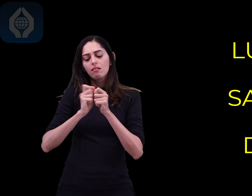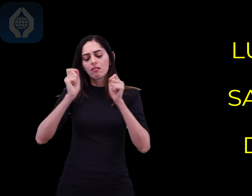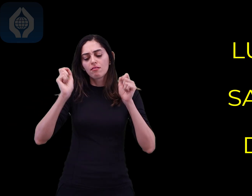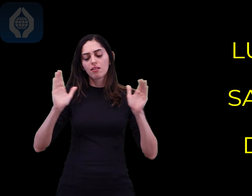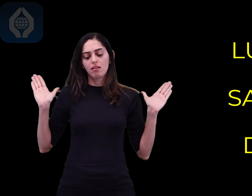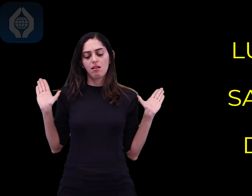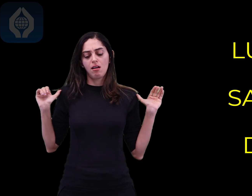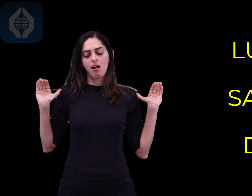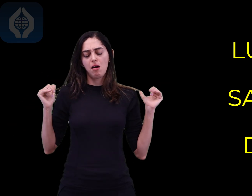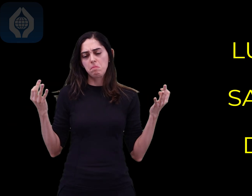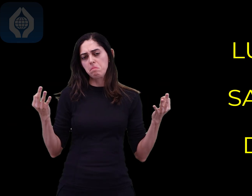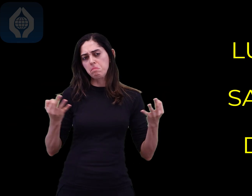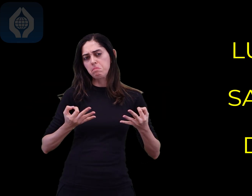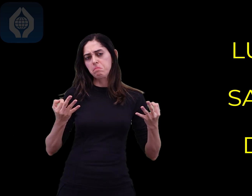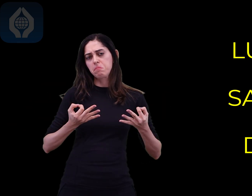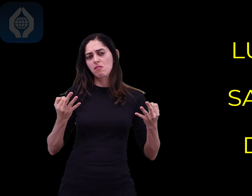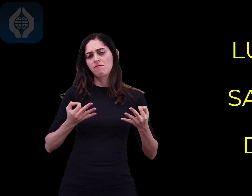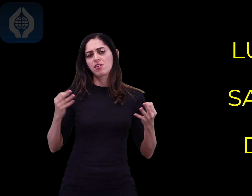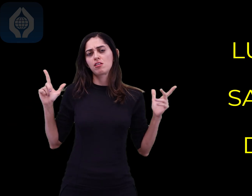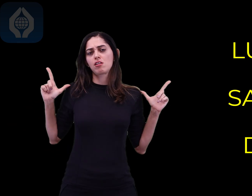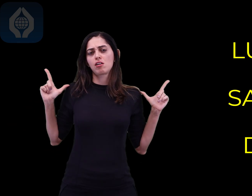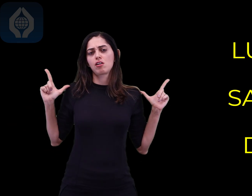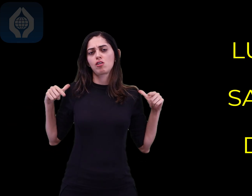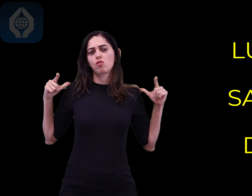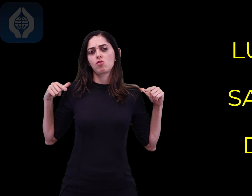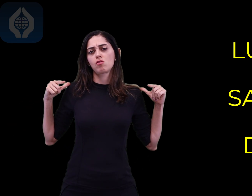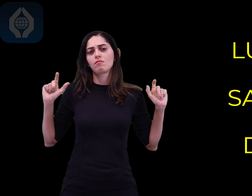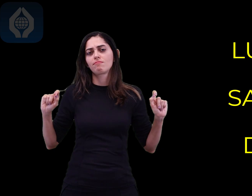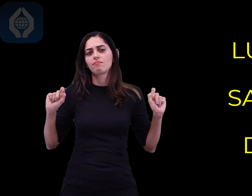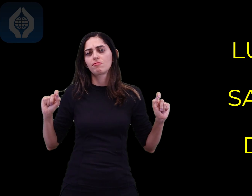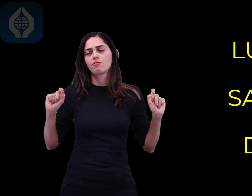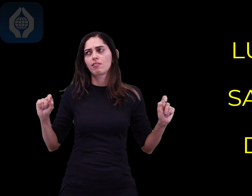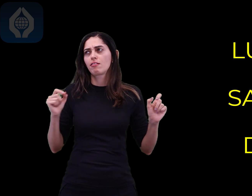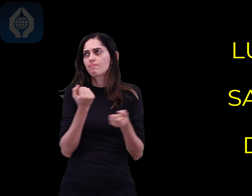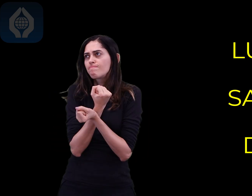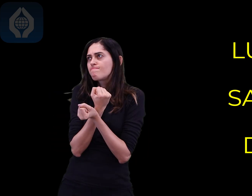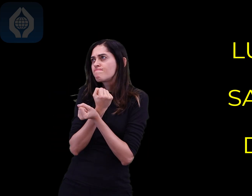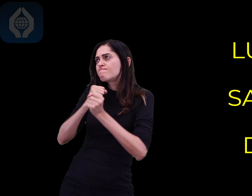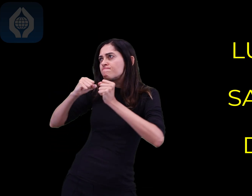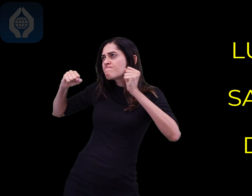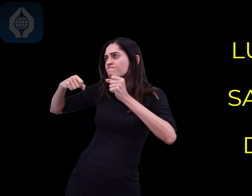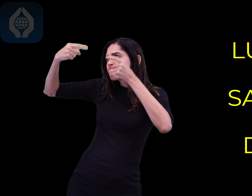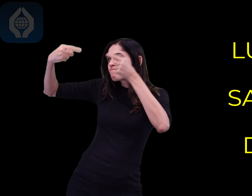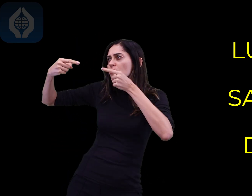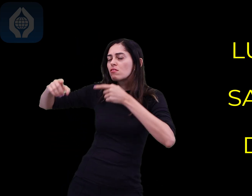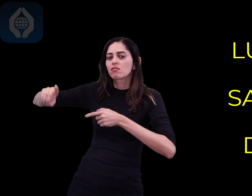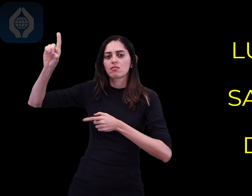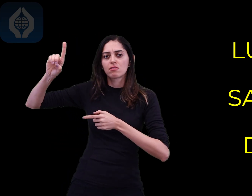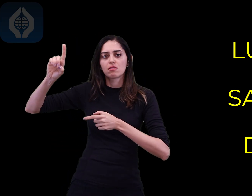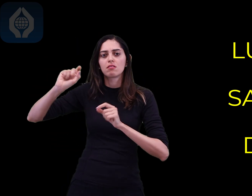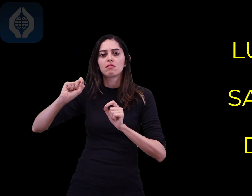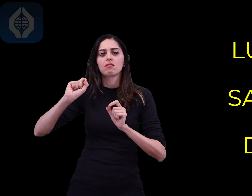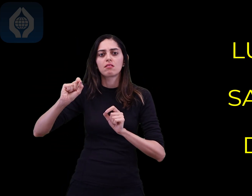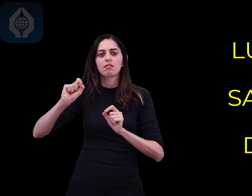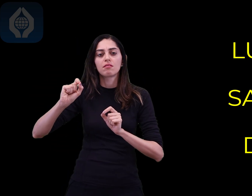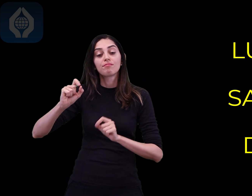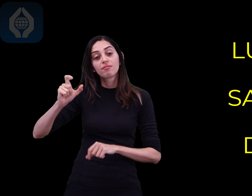Contudo, Lúcifer, conhecido agora como Satanás, escolheu rebelar-se contra Deus no princípio. Desde